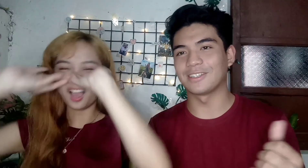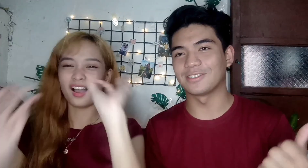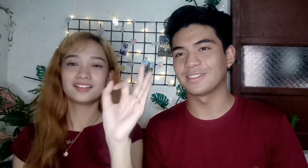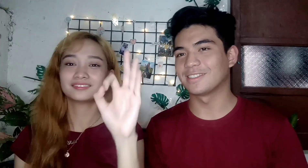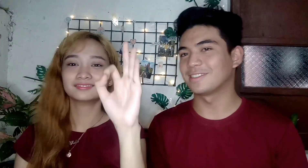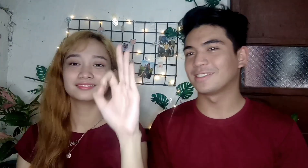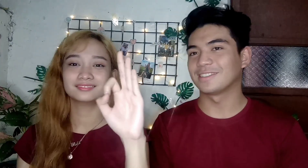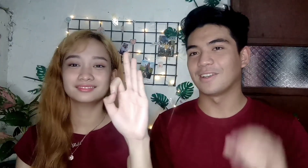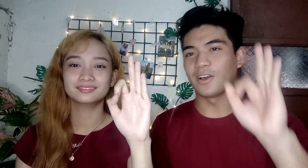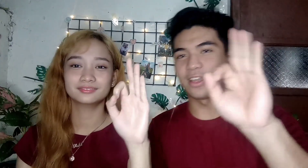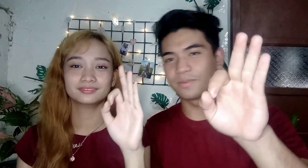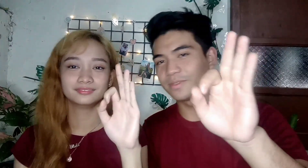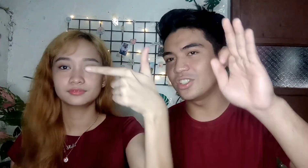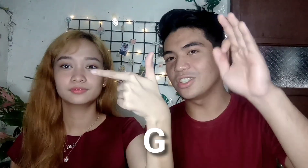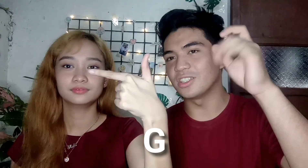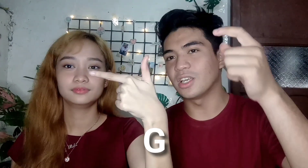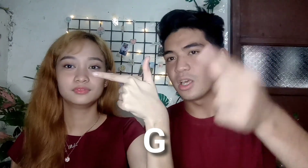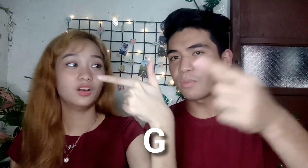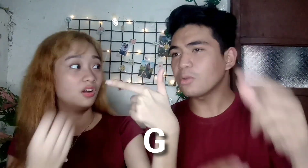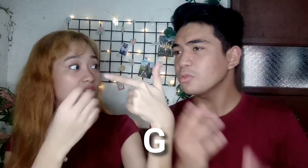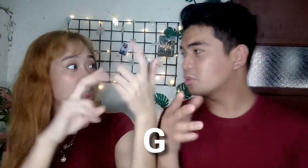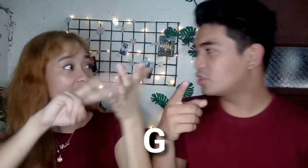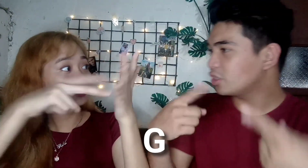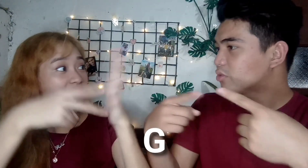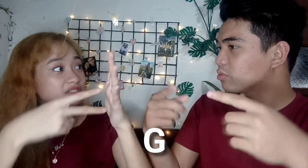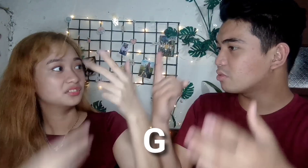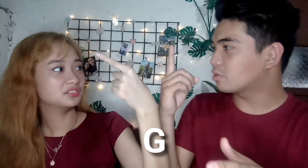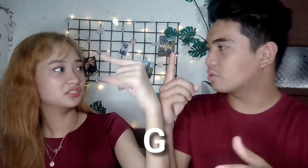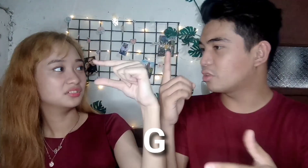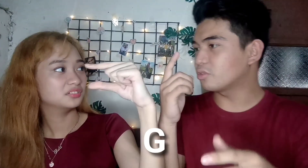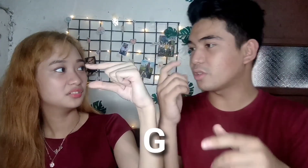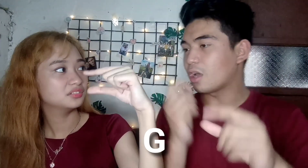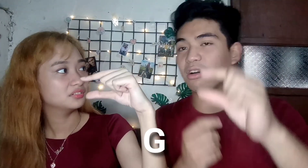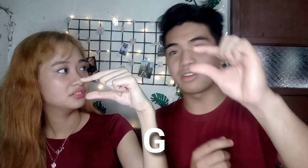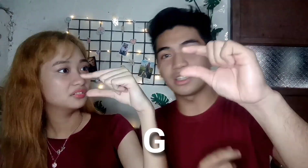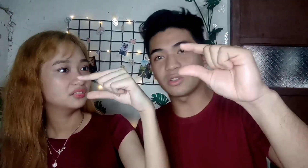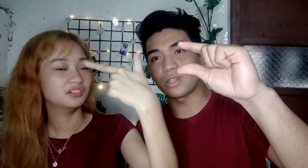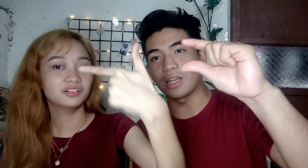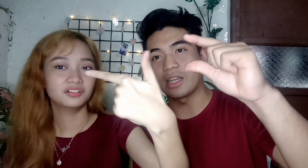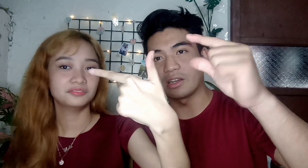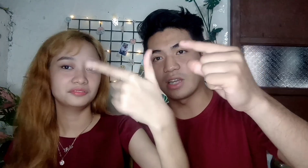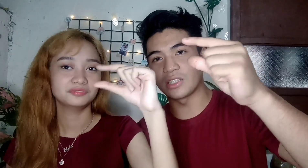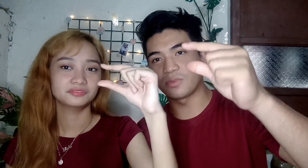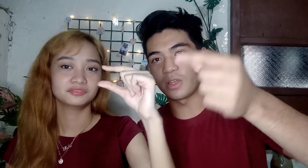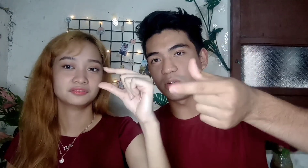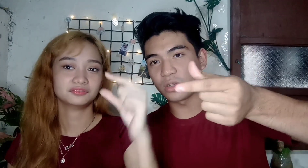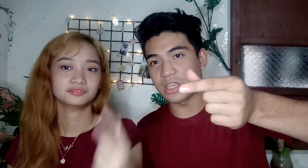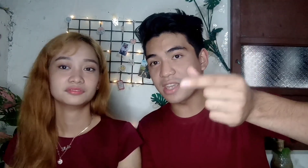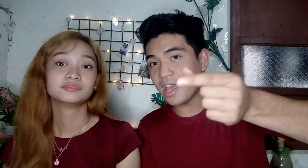Ganun. F. G. Pero G yung tao, ganito talaga yan guys. Pero ganyan.